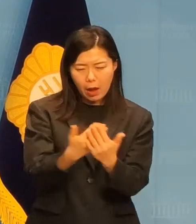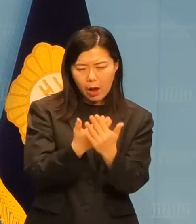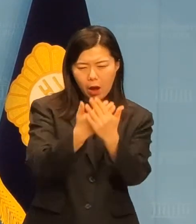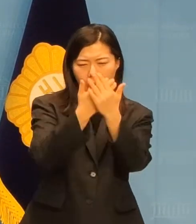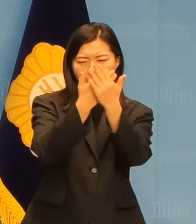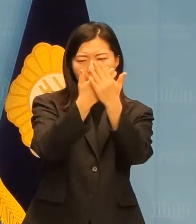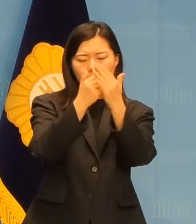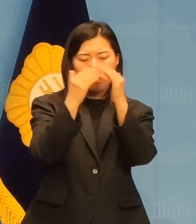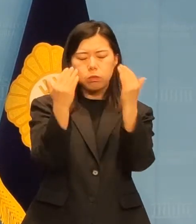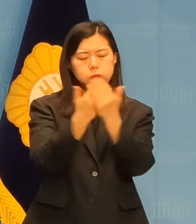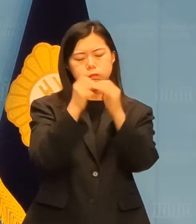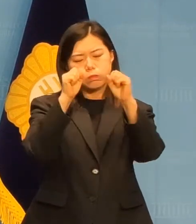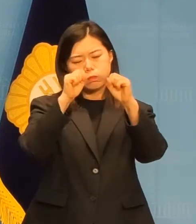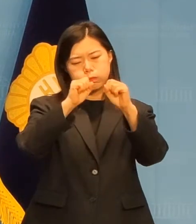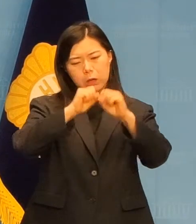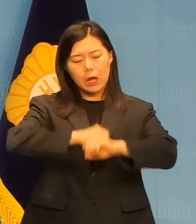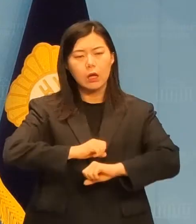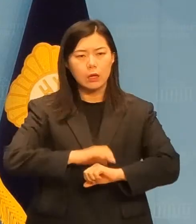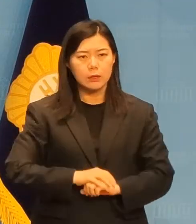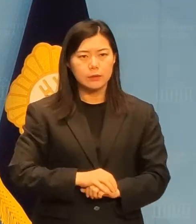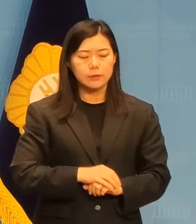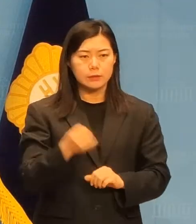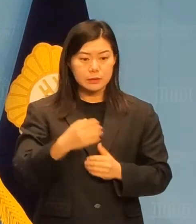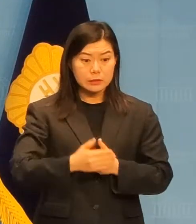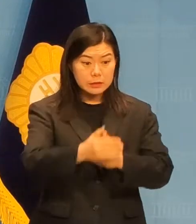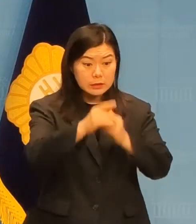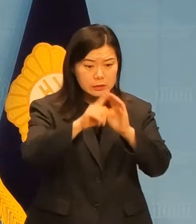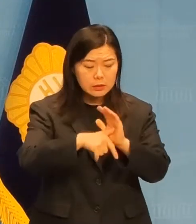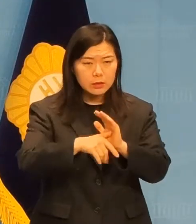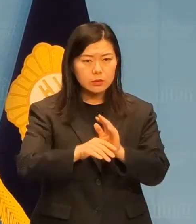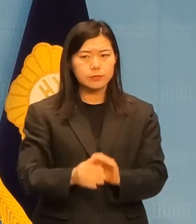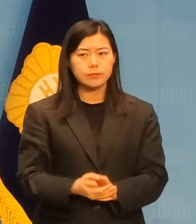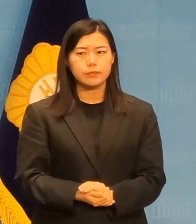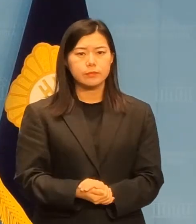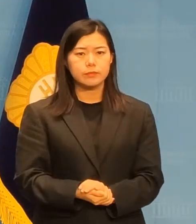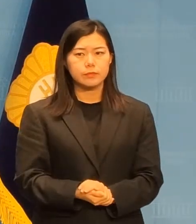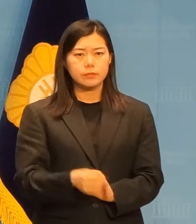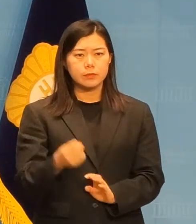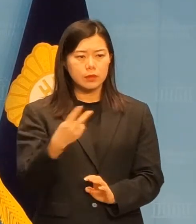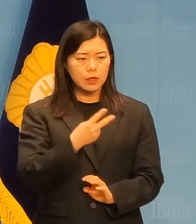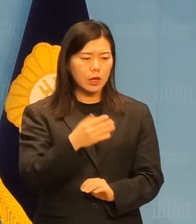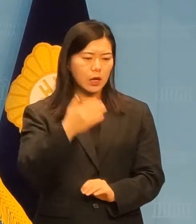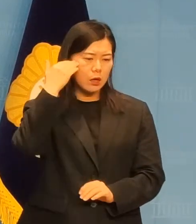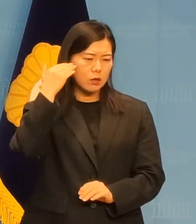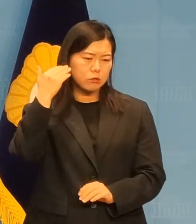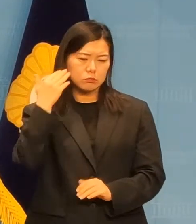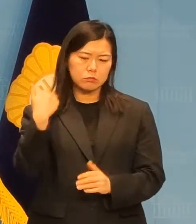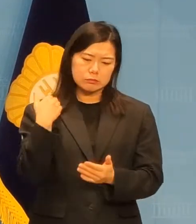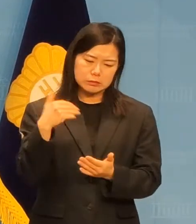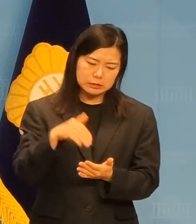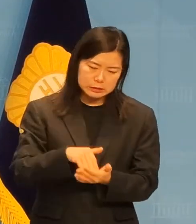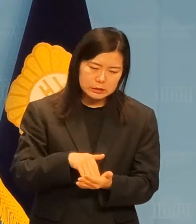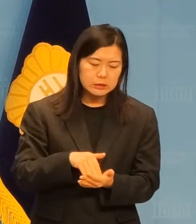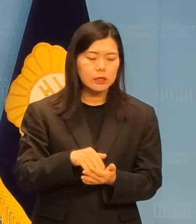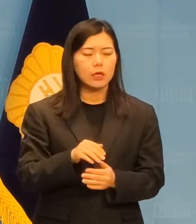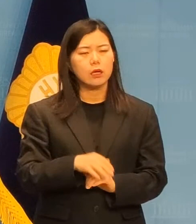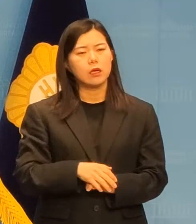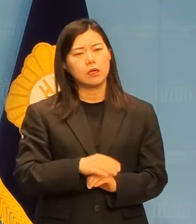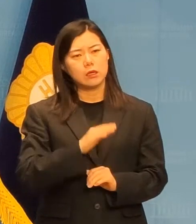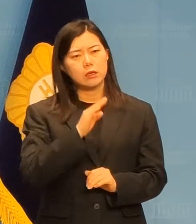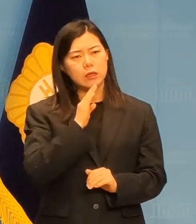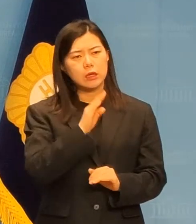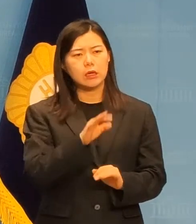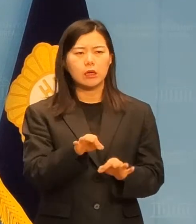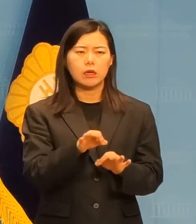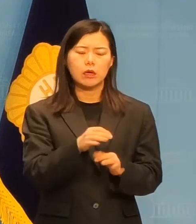그 과정에서 많은 교포들이 다시 한국으로 돌아오는 정말 안타까운